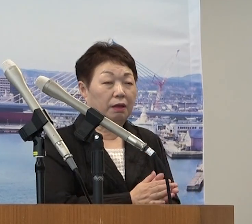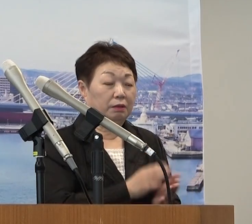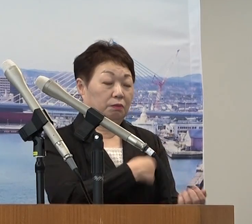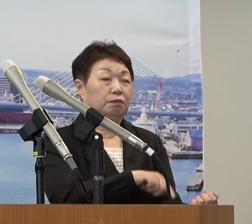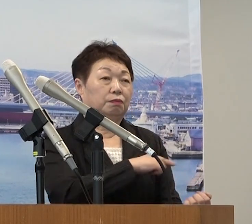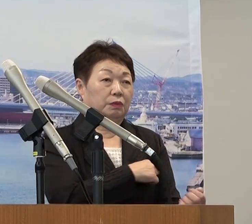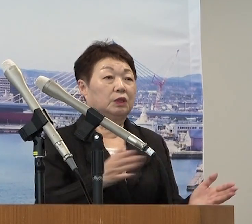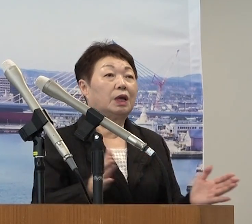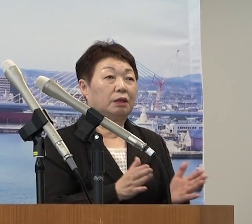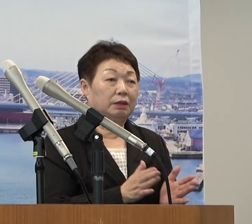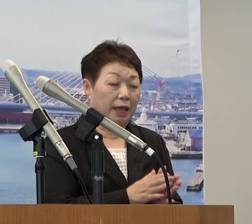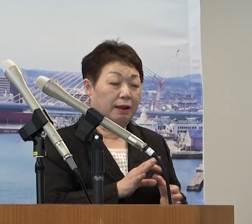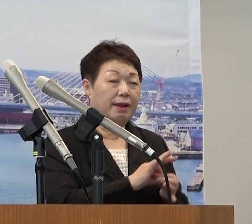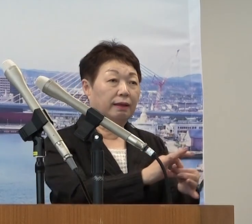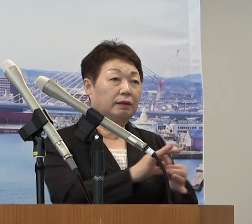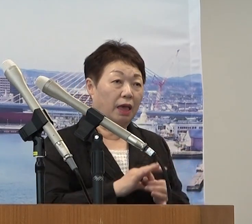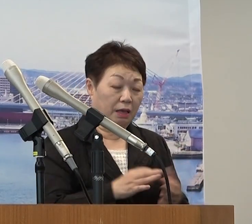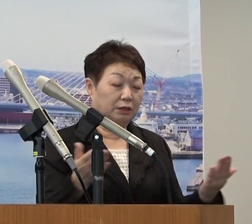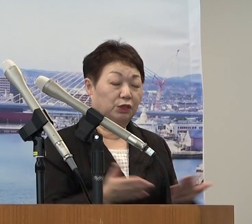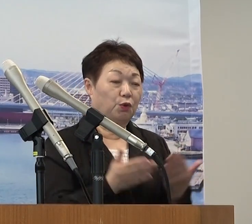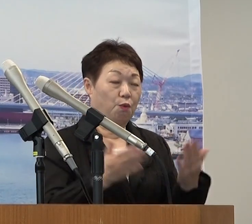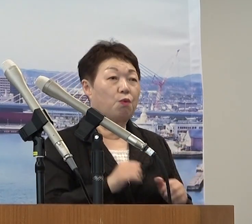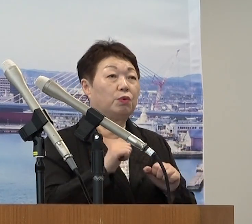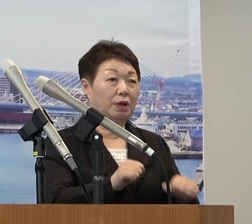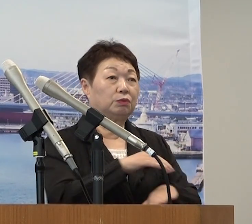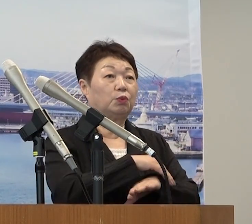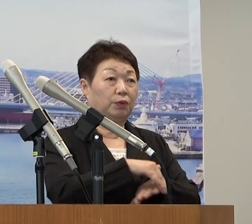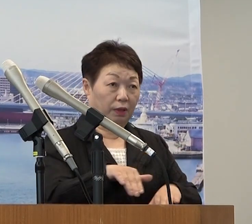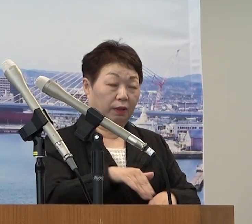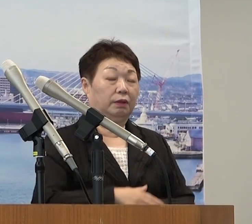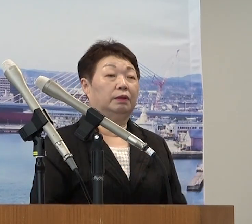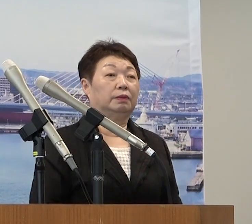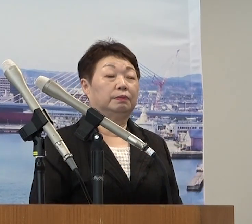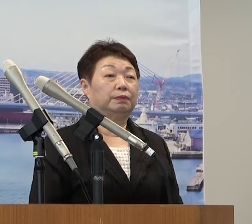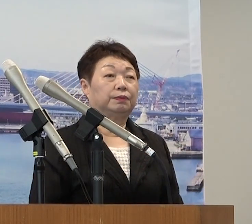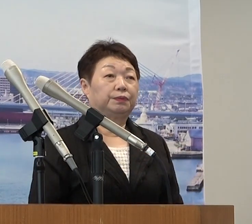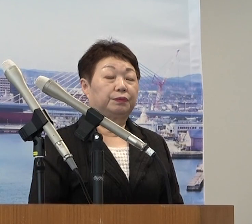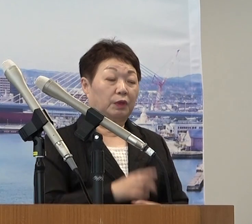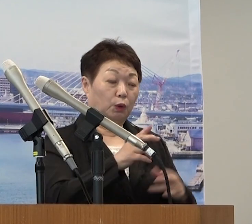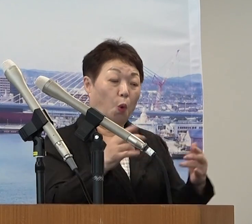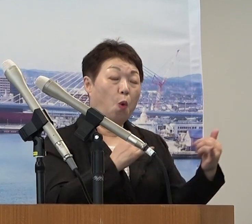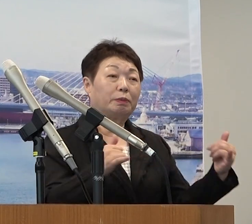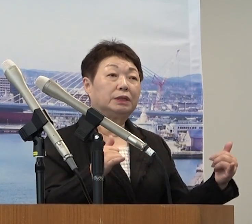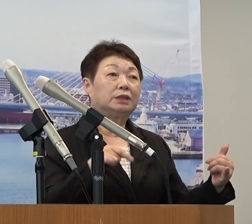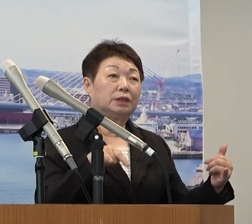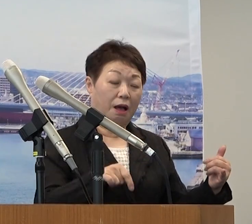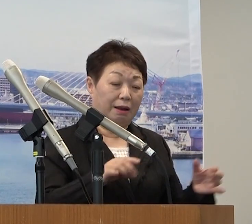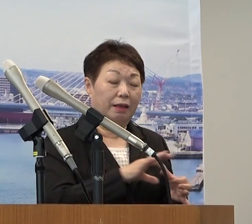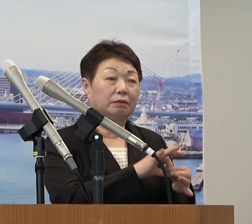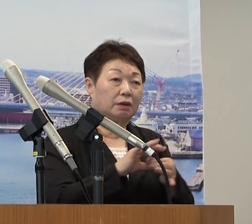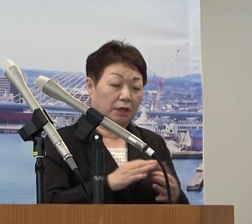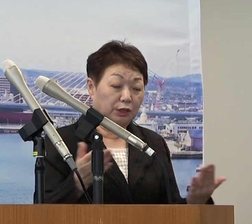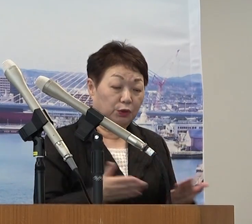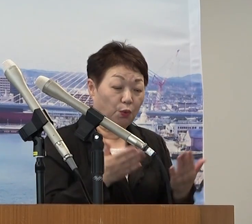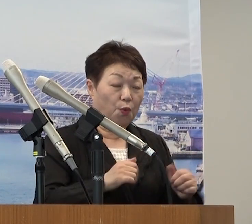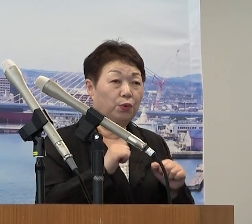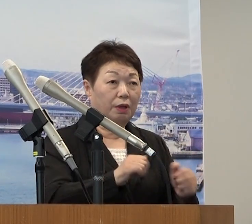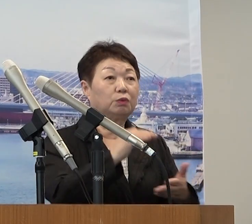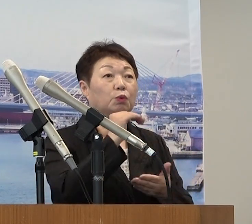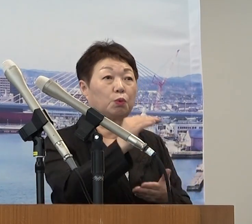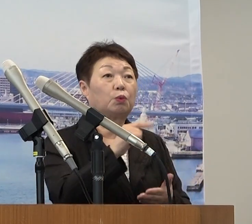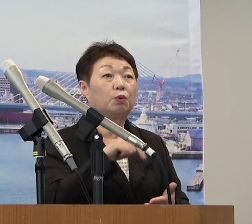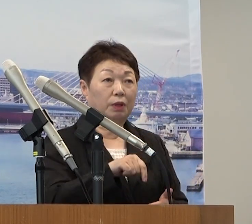させ連携事業を実施するものです。公民が連携して事業を実施すること